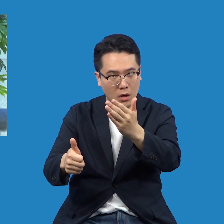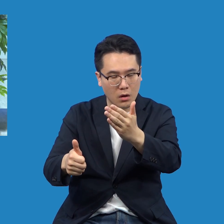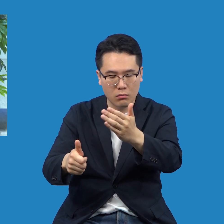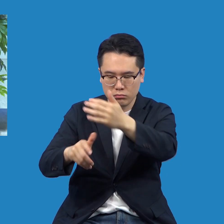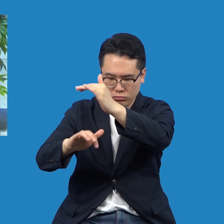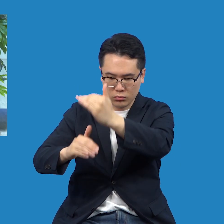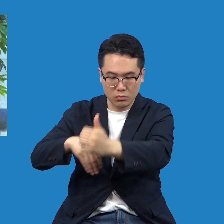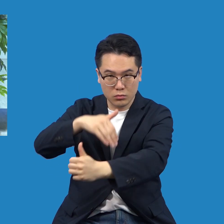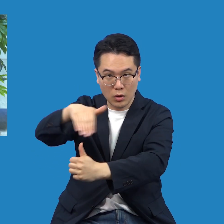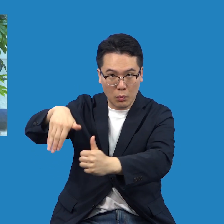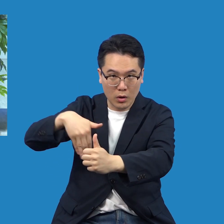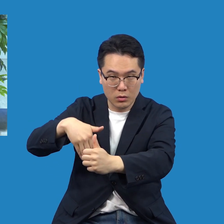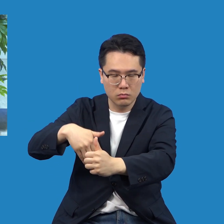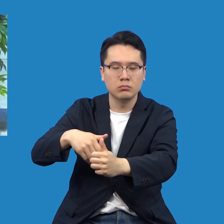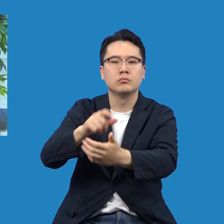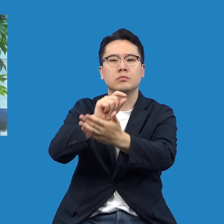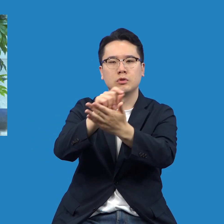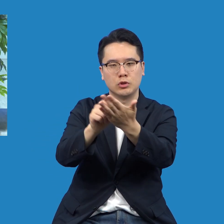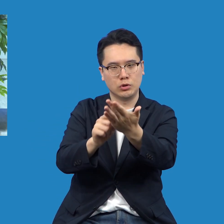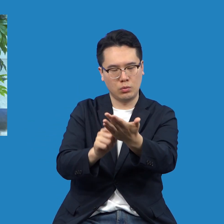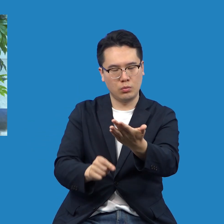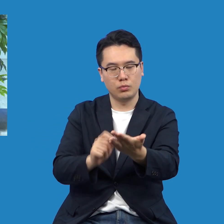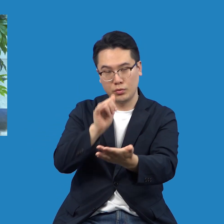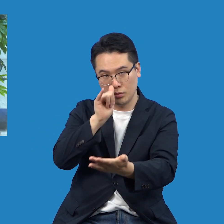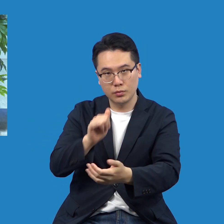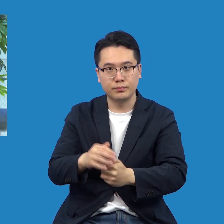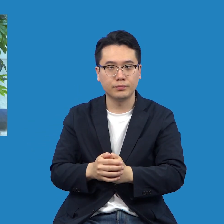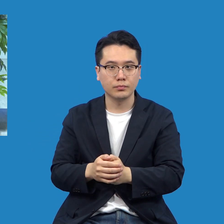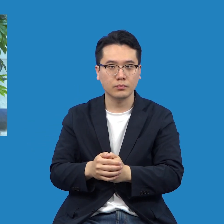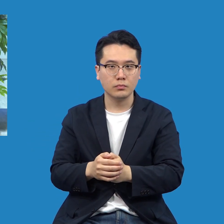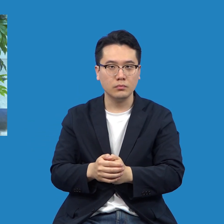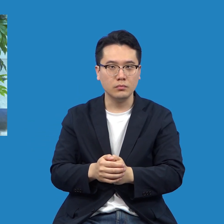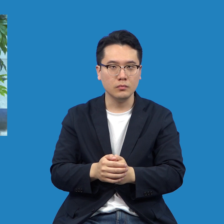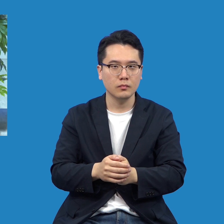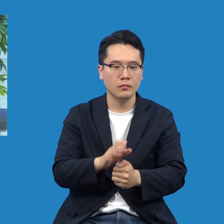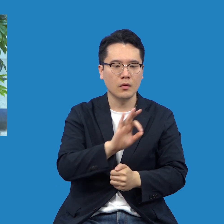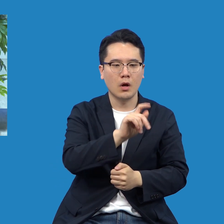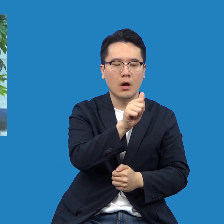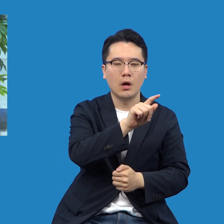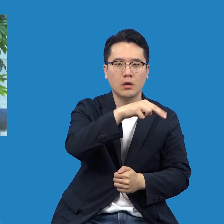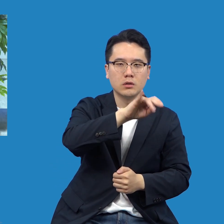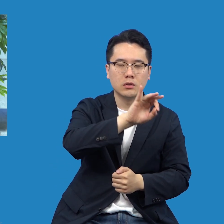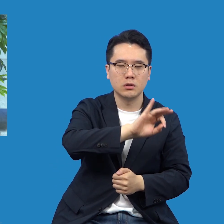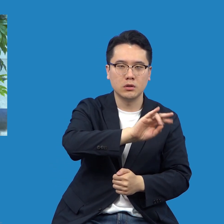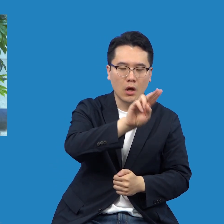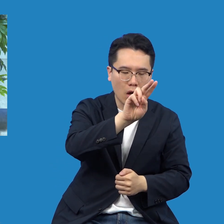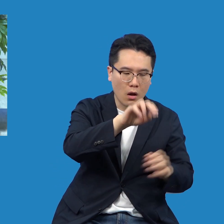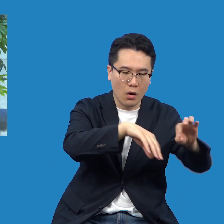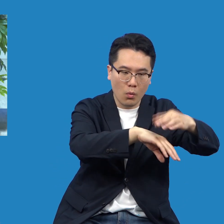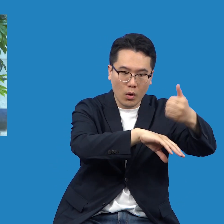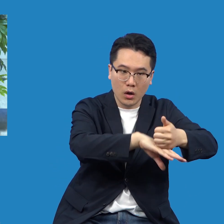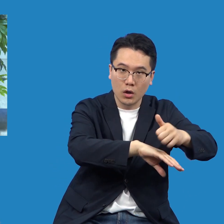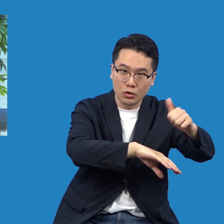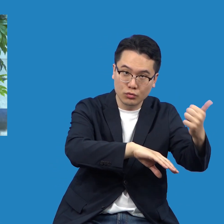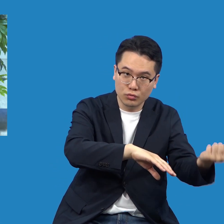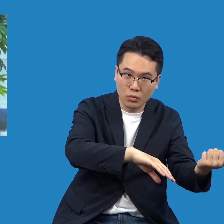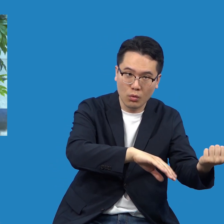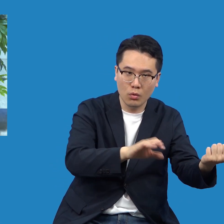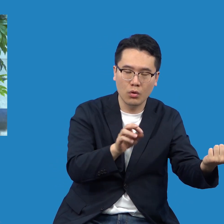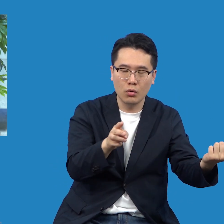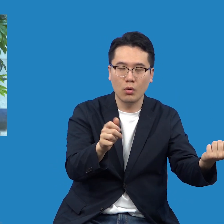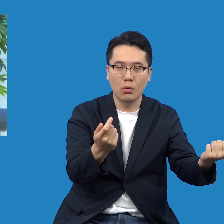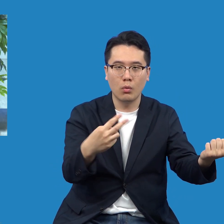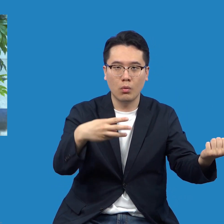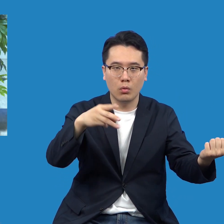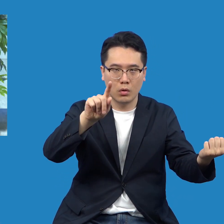죽고 요람이 왕위에 즉위하려는 그 사이 시간에 엘리야가